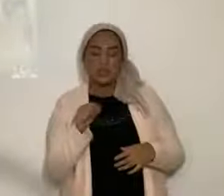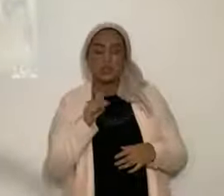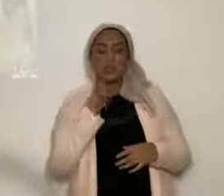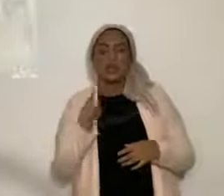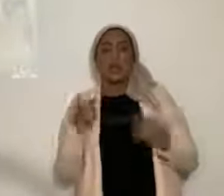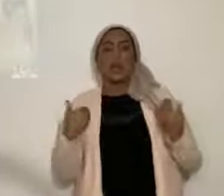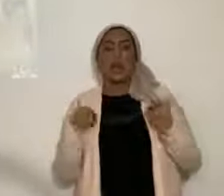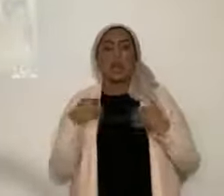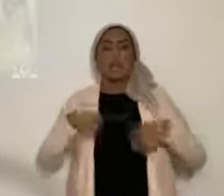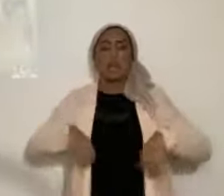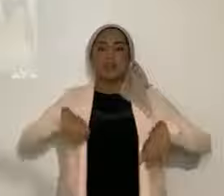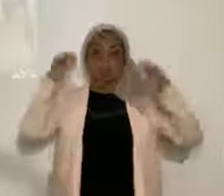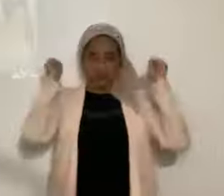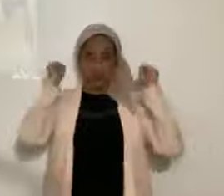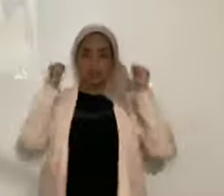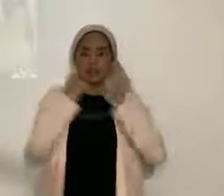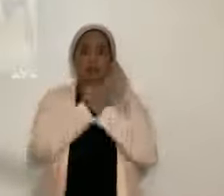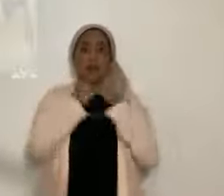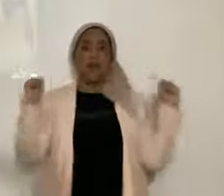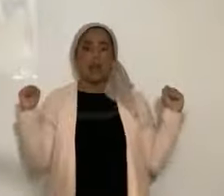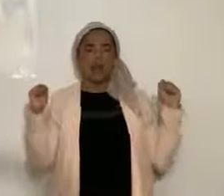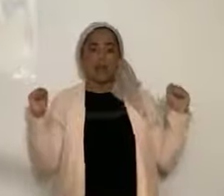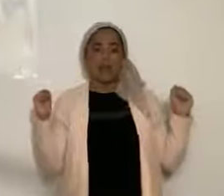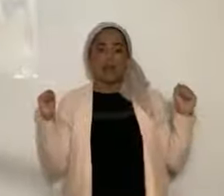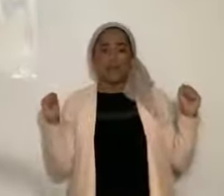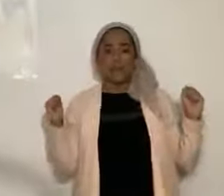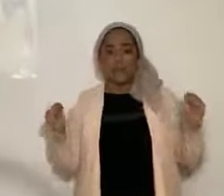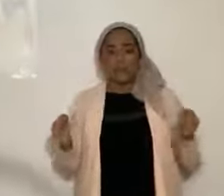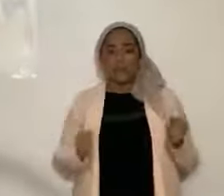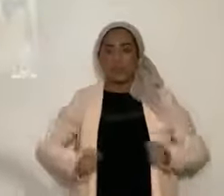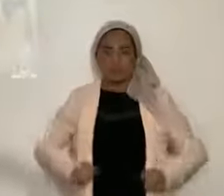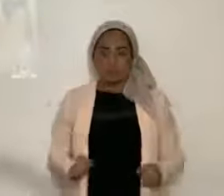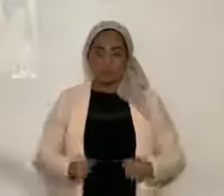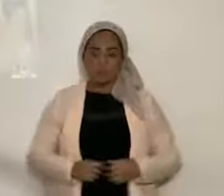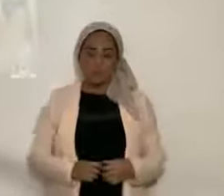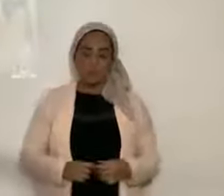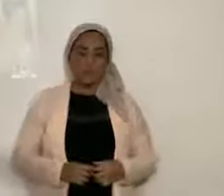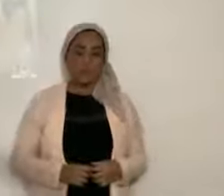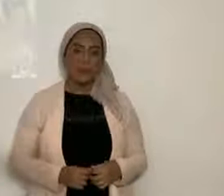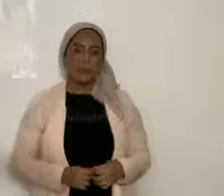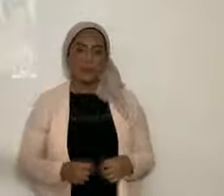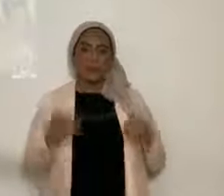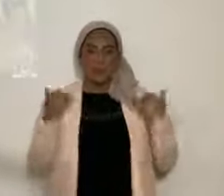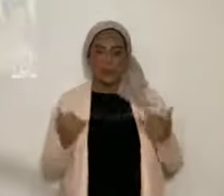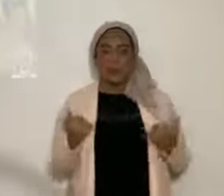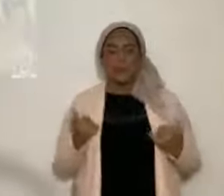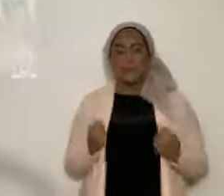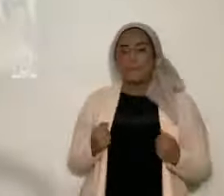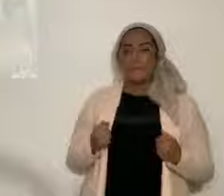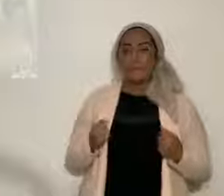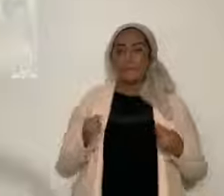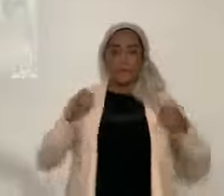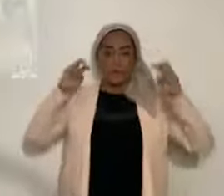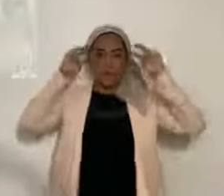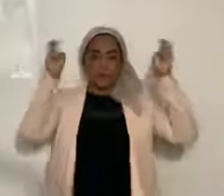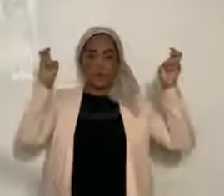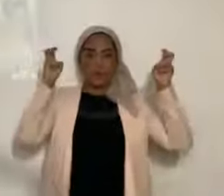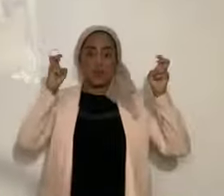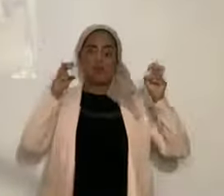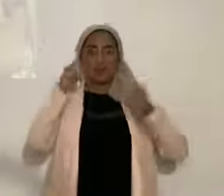rescate. Y hay, un natsal, un arrebato. Ahora, el tema va a ser,